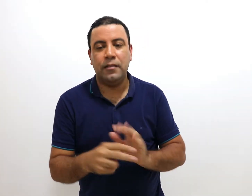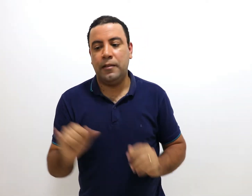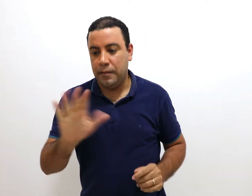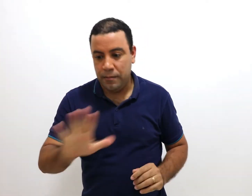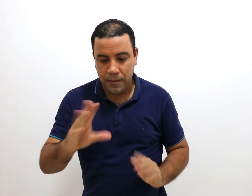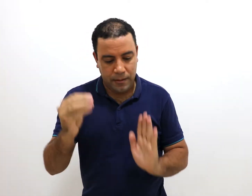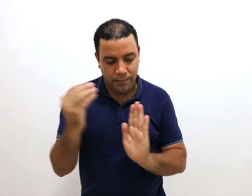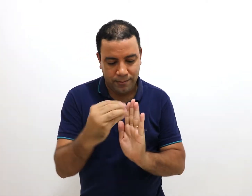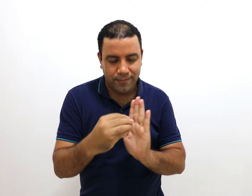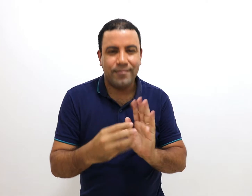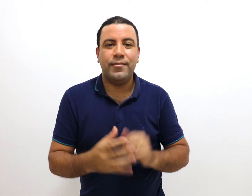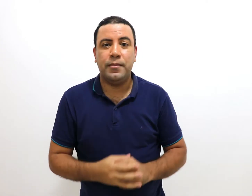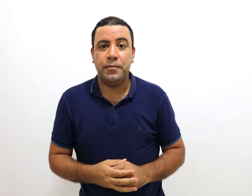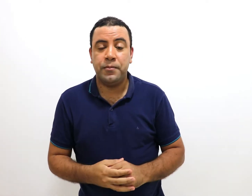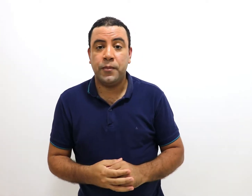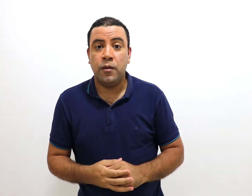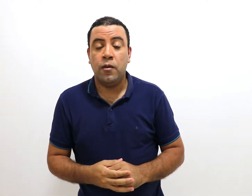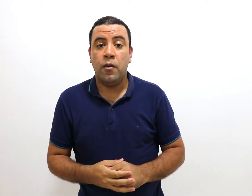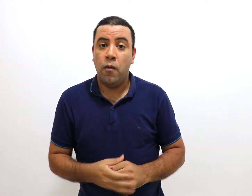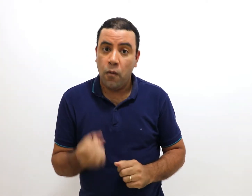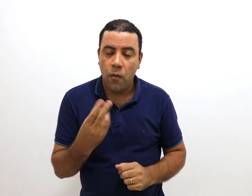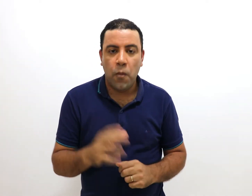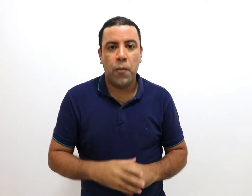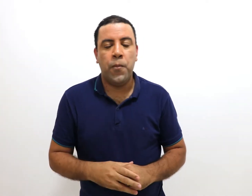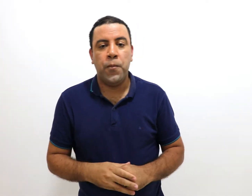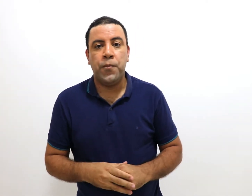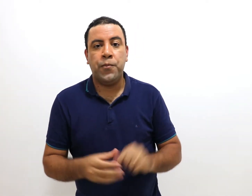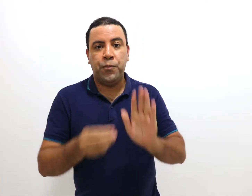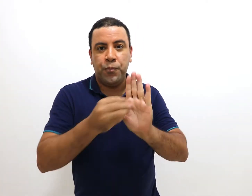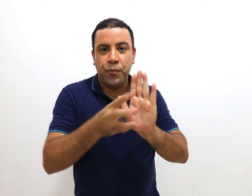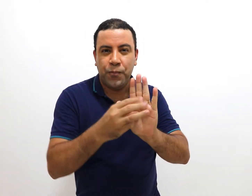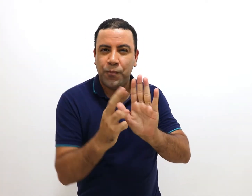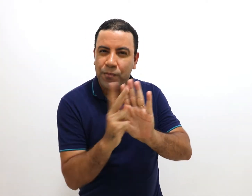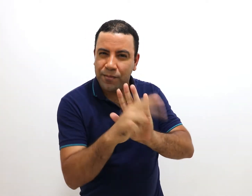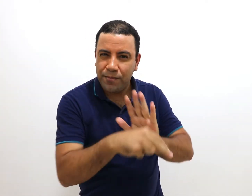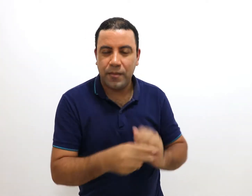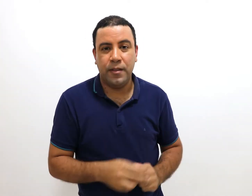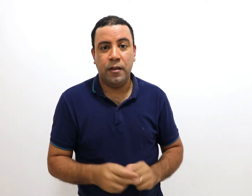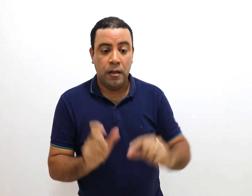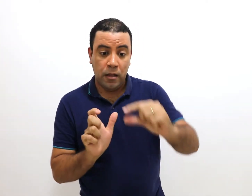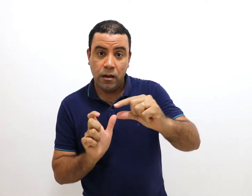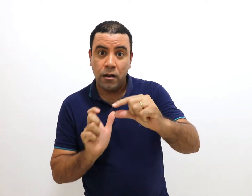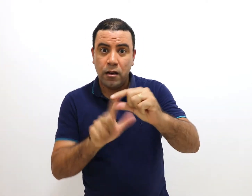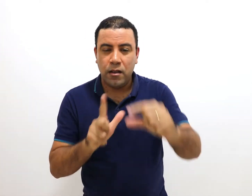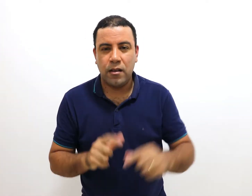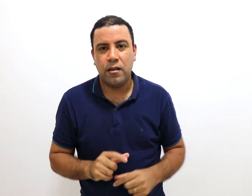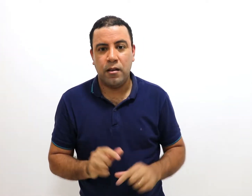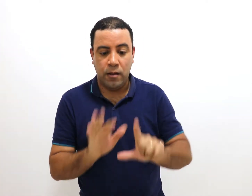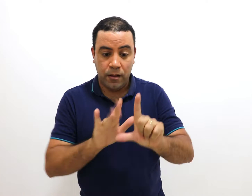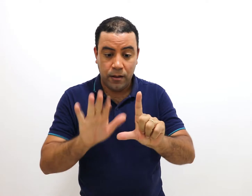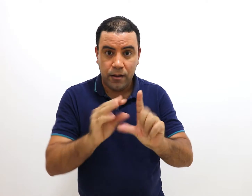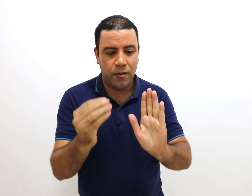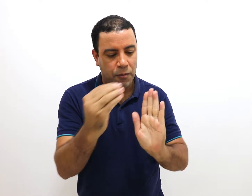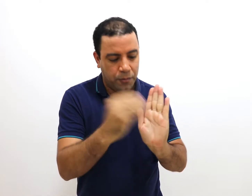multimodais, como as imagens, e multimídia, como link ou QR Code,